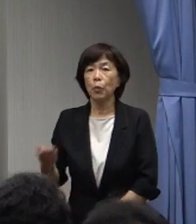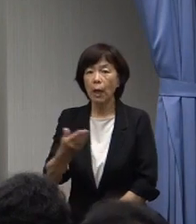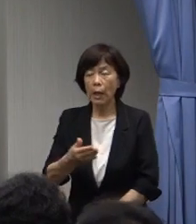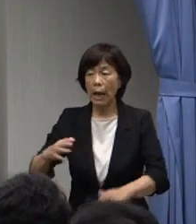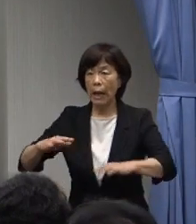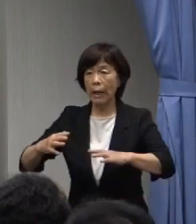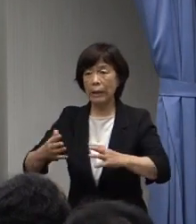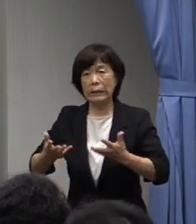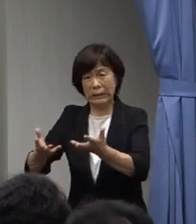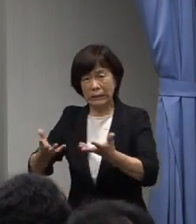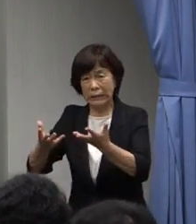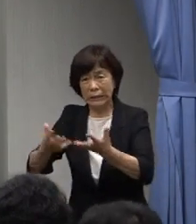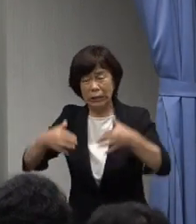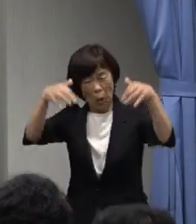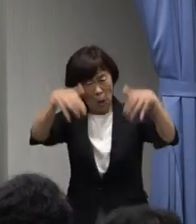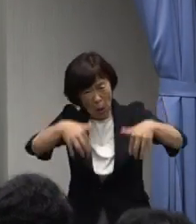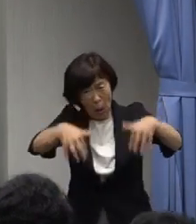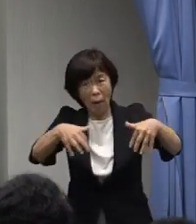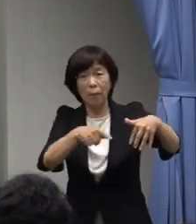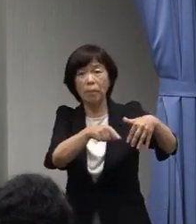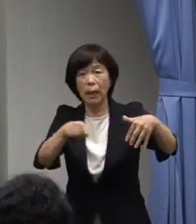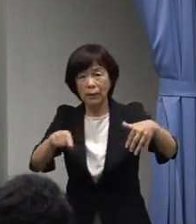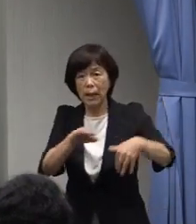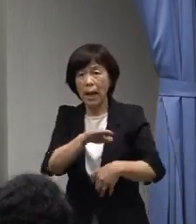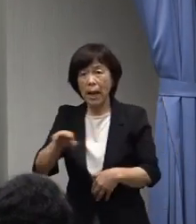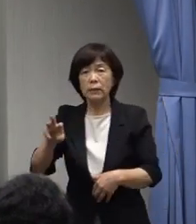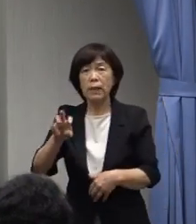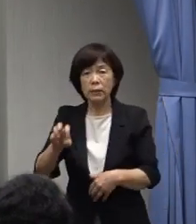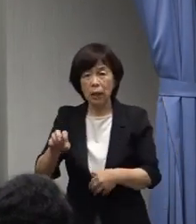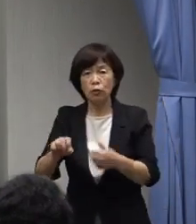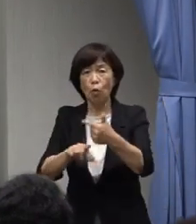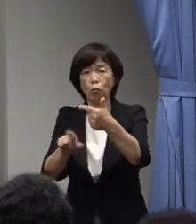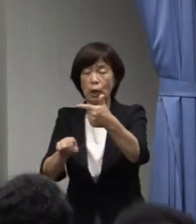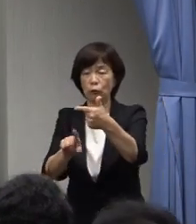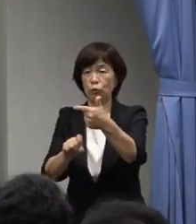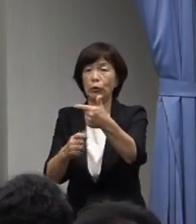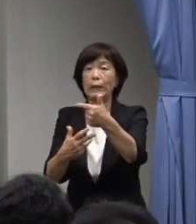地震と大雨の備えについてです。平成30年6月18日、